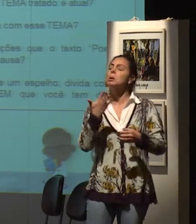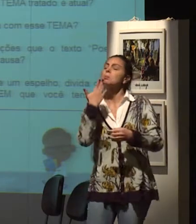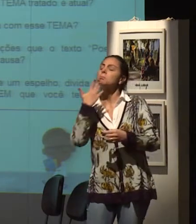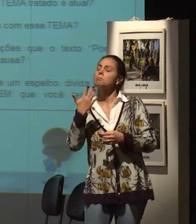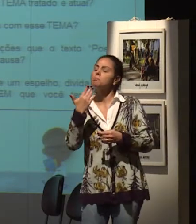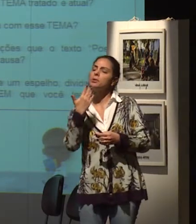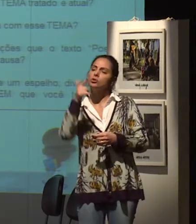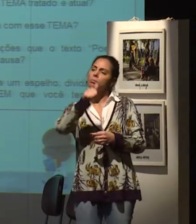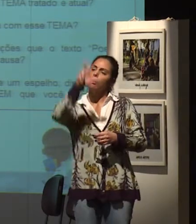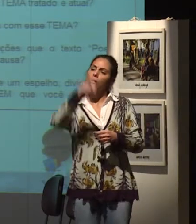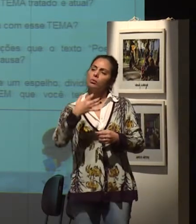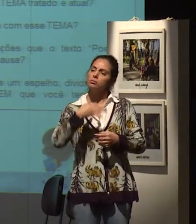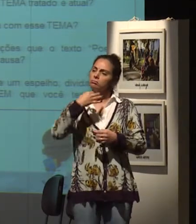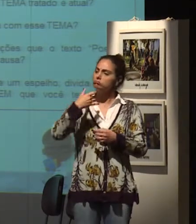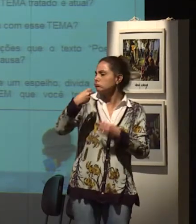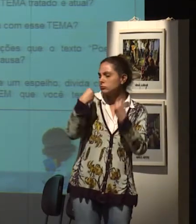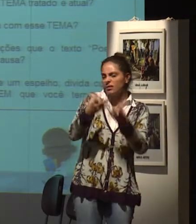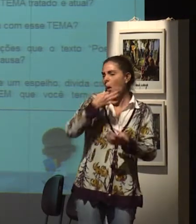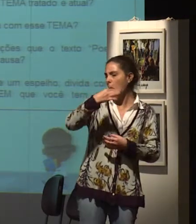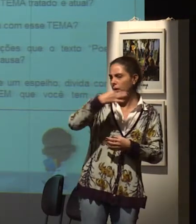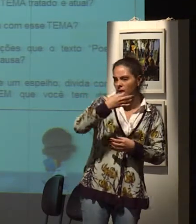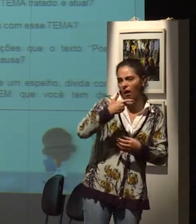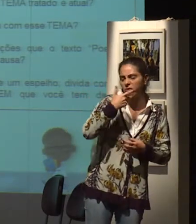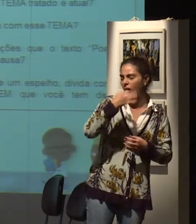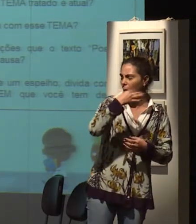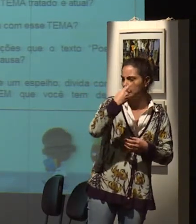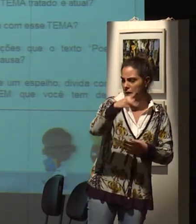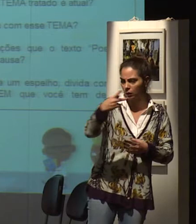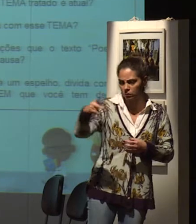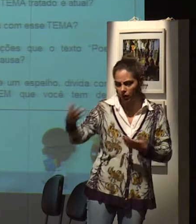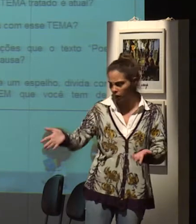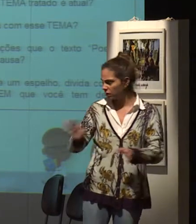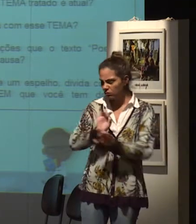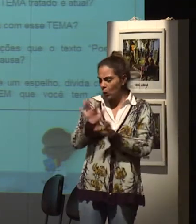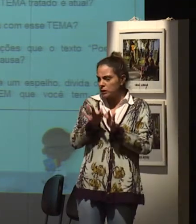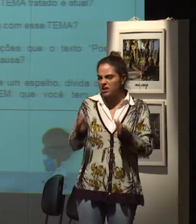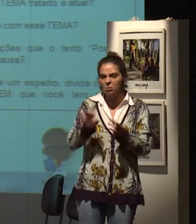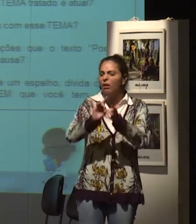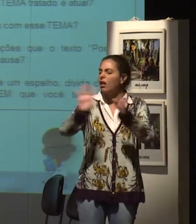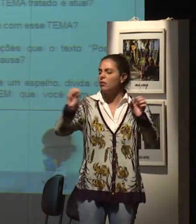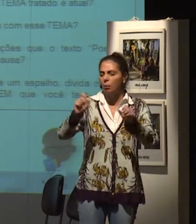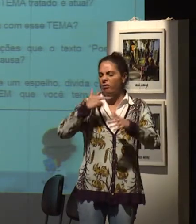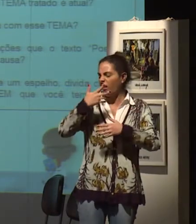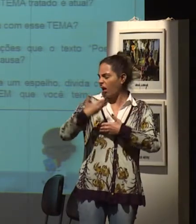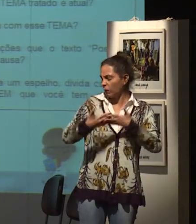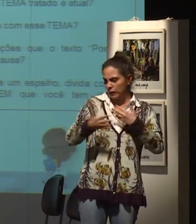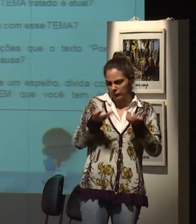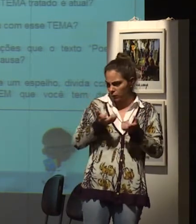debatemos qual a opinião dos alunos, trabalhamos a opinião de cada um deles, foi um